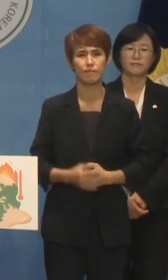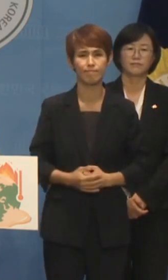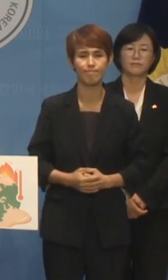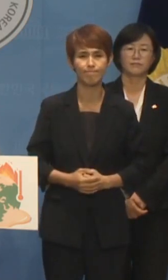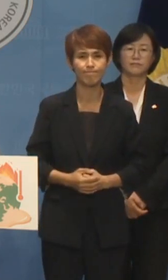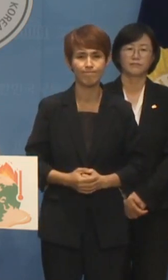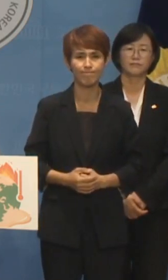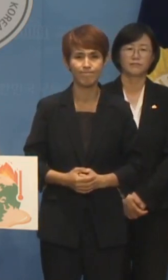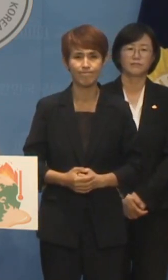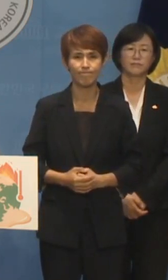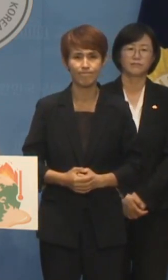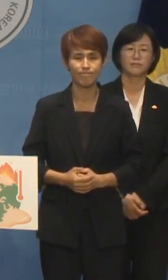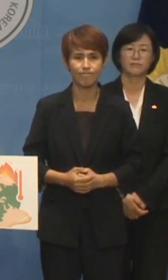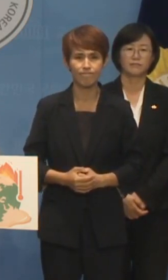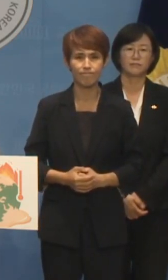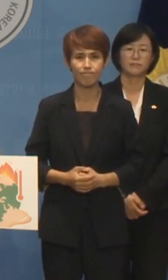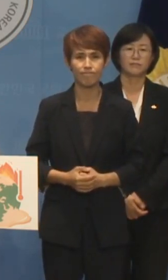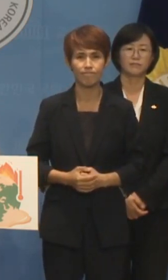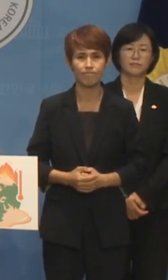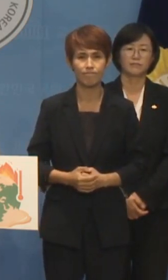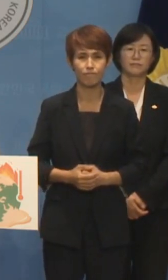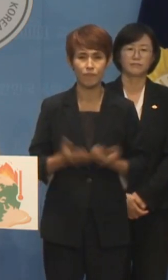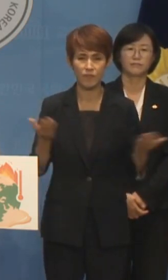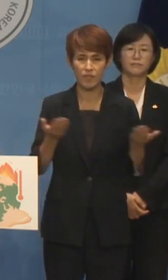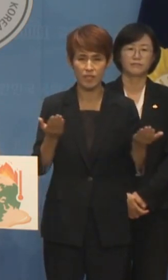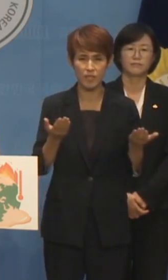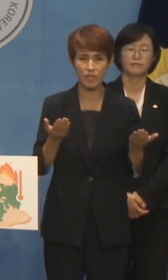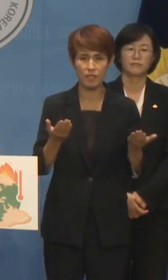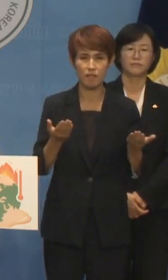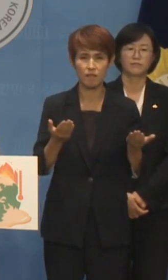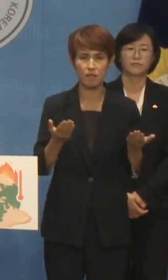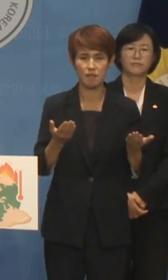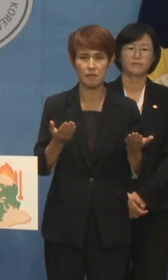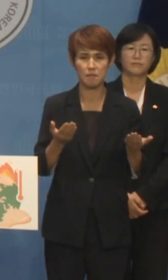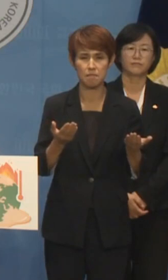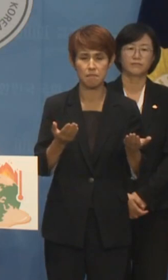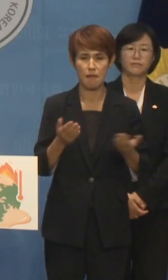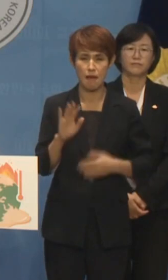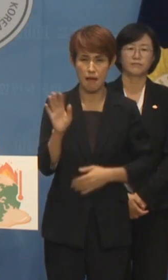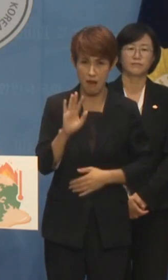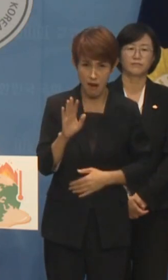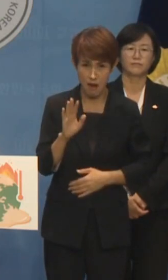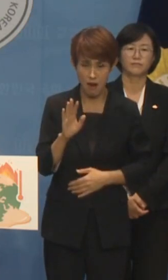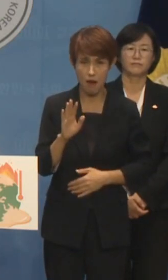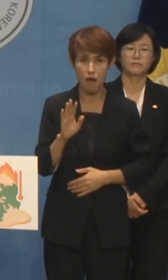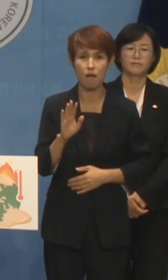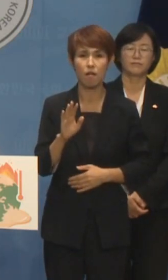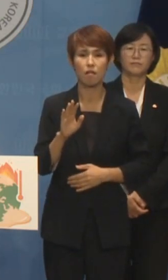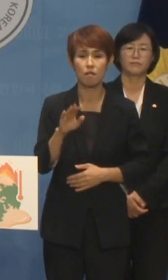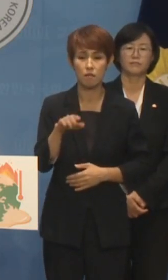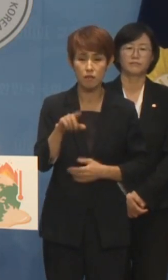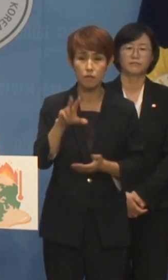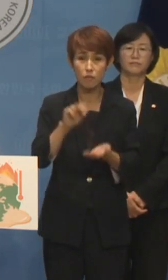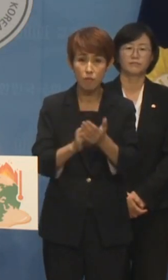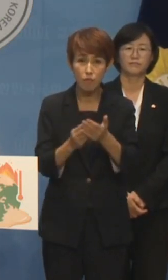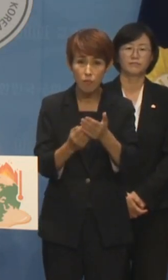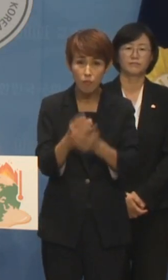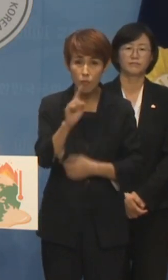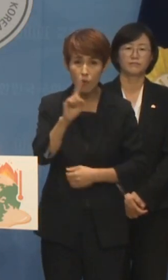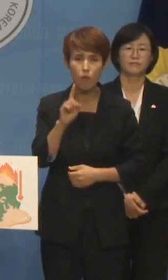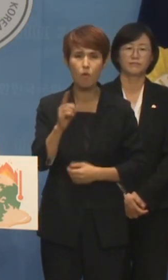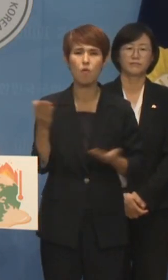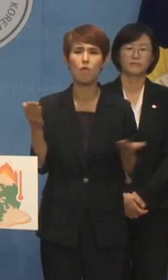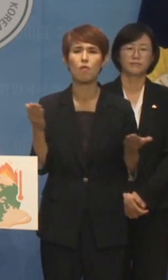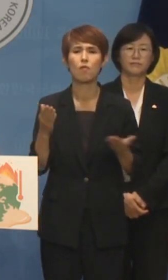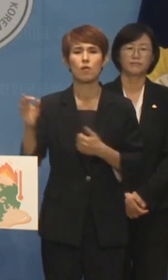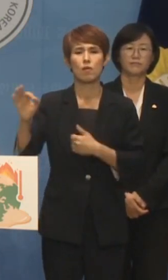없습니다. 더해서 업무 중지로 인한 경제적 손실이 발생하기 때문에 일을 멈출 수가